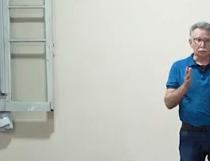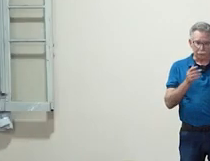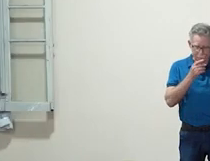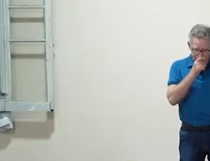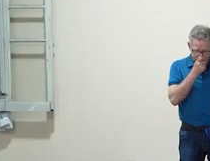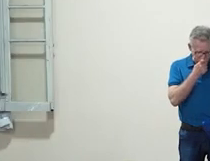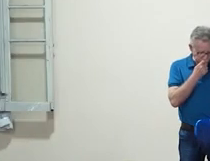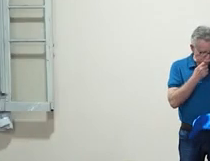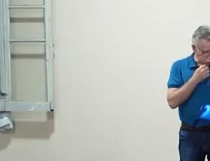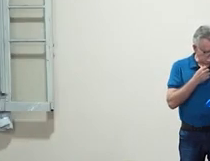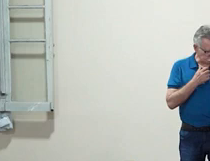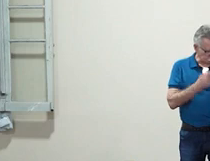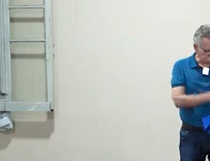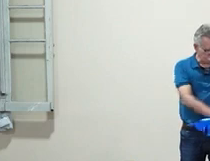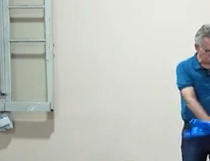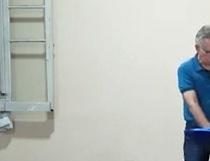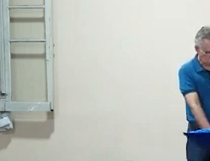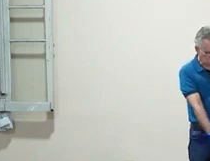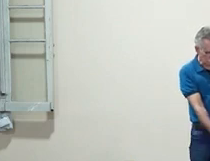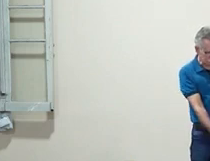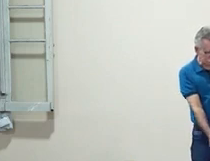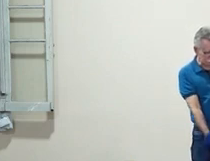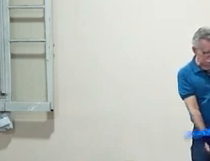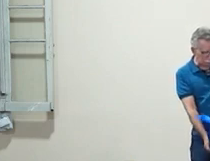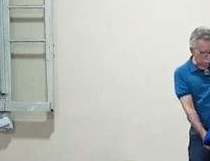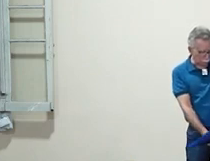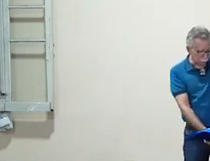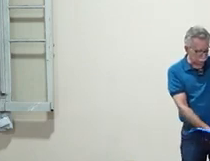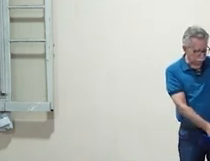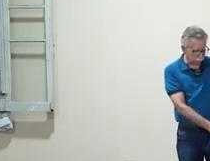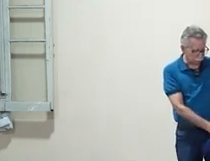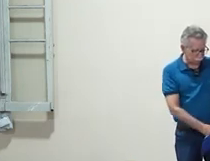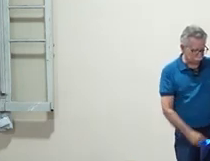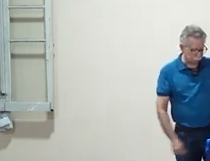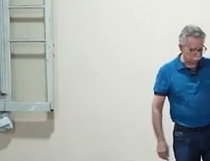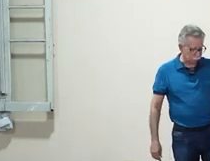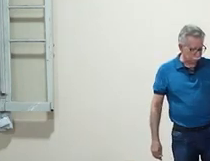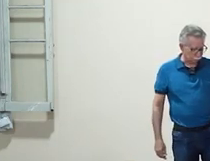Senhoras e senhoras, o mês de setembro